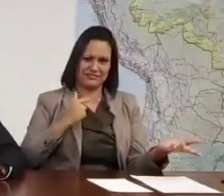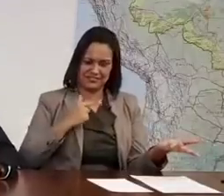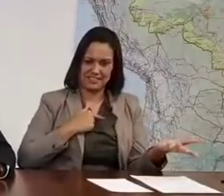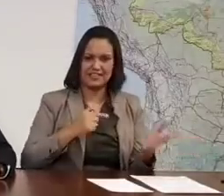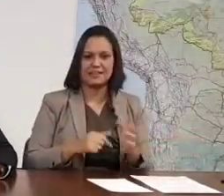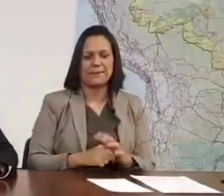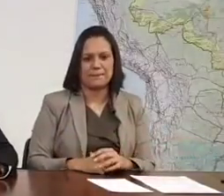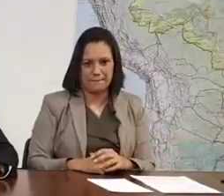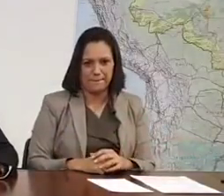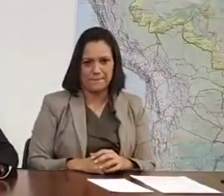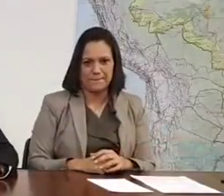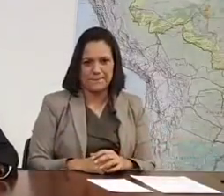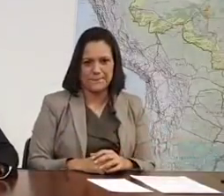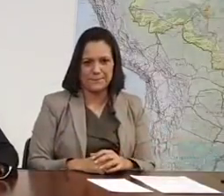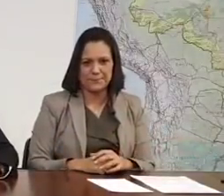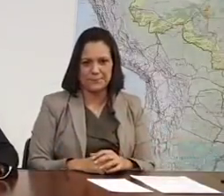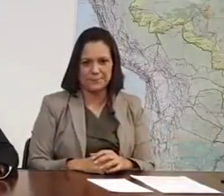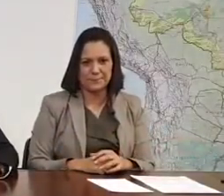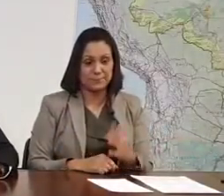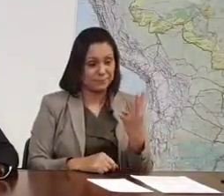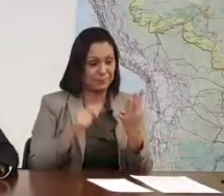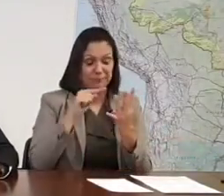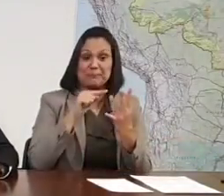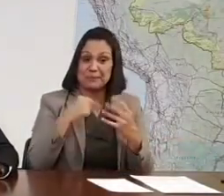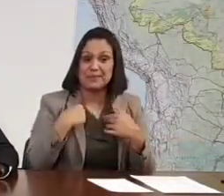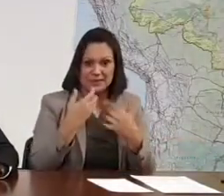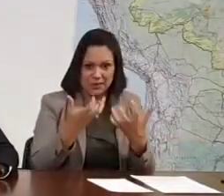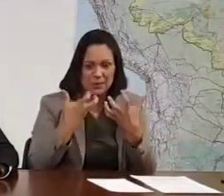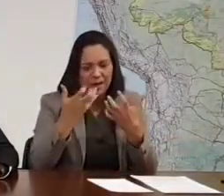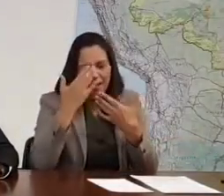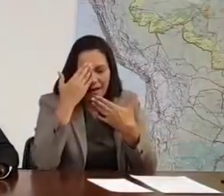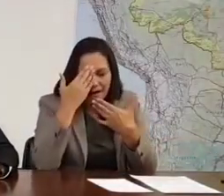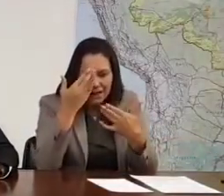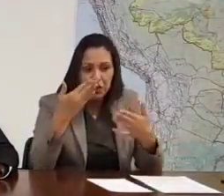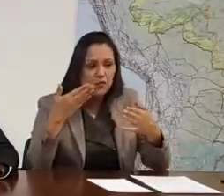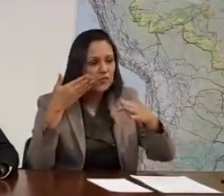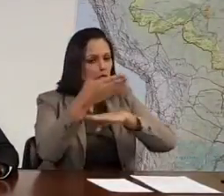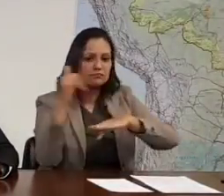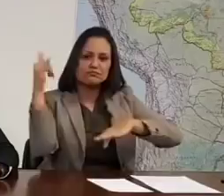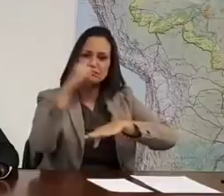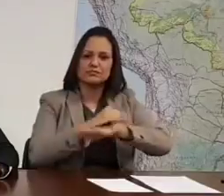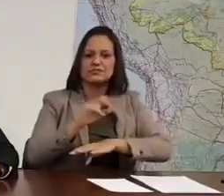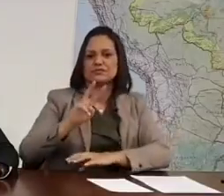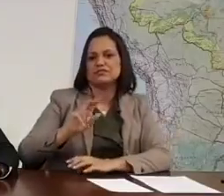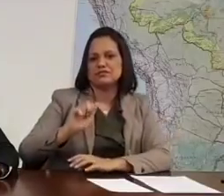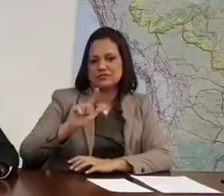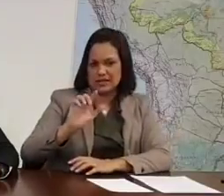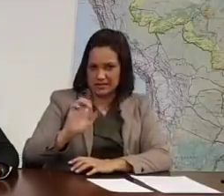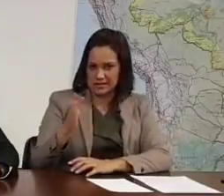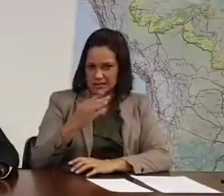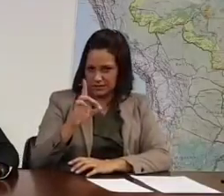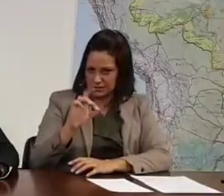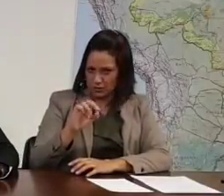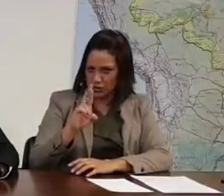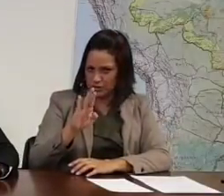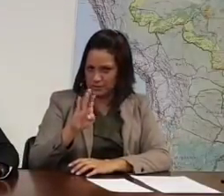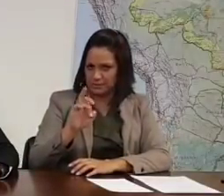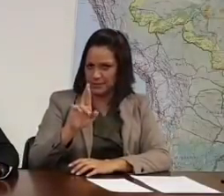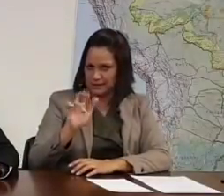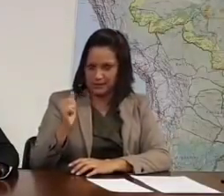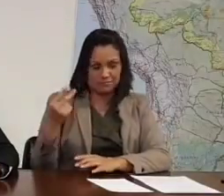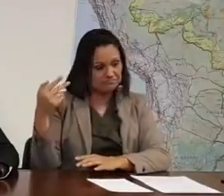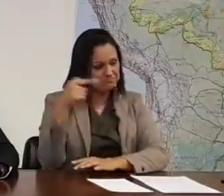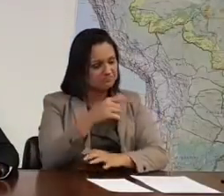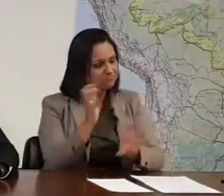queria, para terminar a minha parte, eu queria agradecer a acolhida que eu tive no Vale do Ribeira. de todo o trade turístico do Vale do